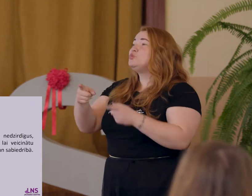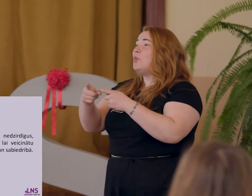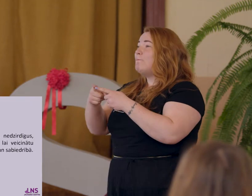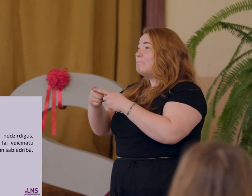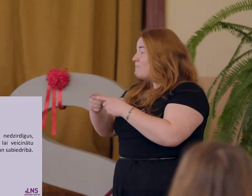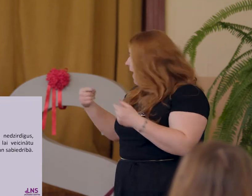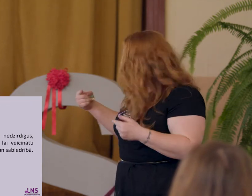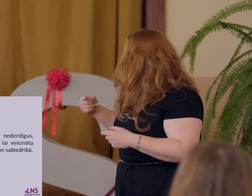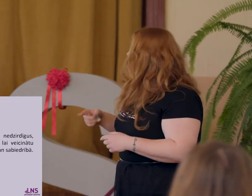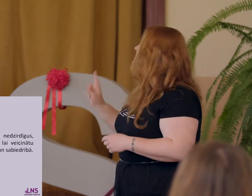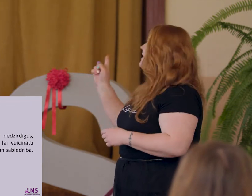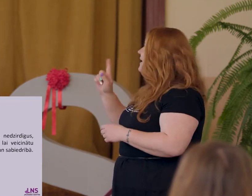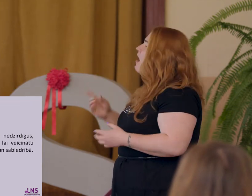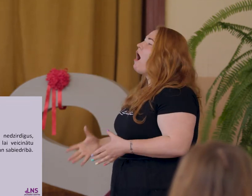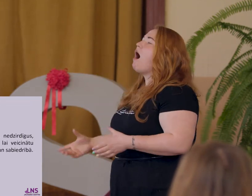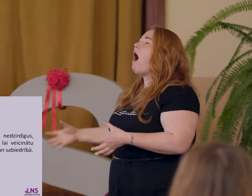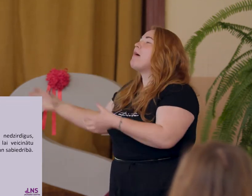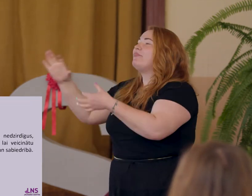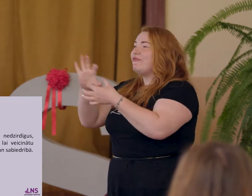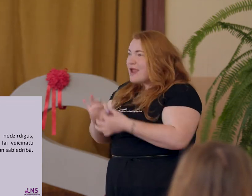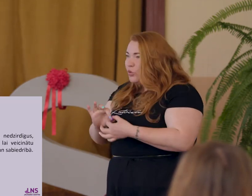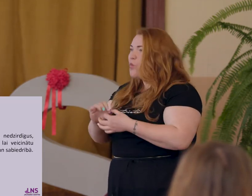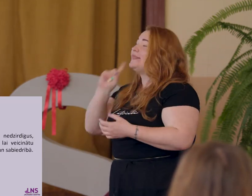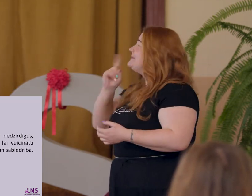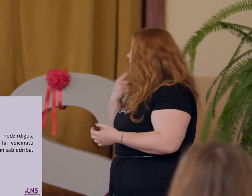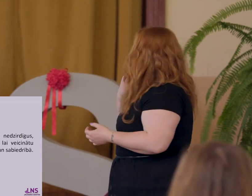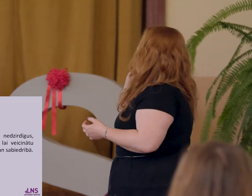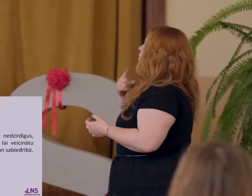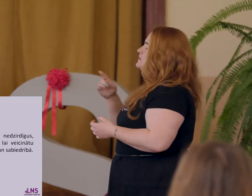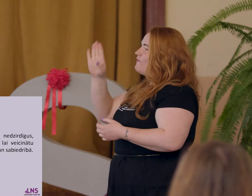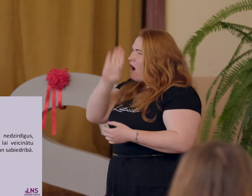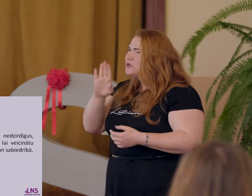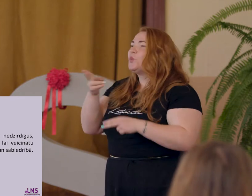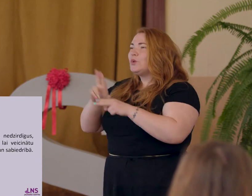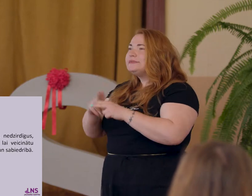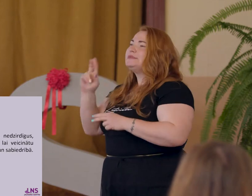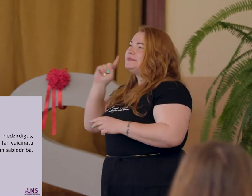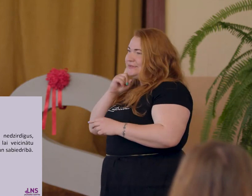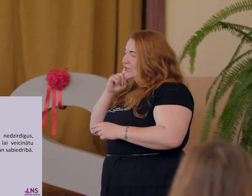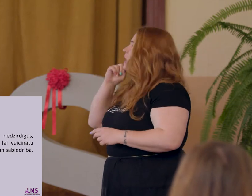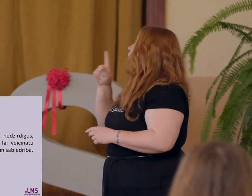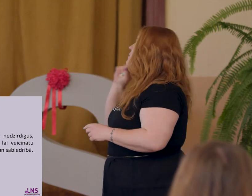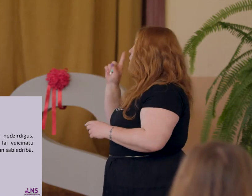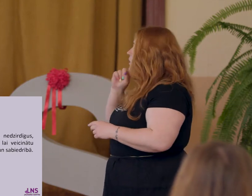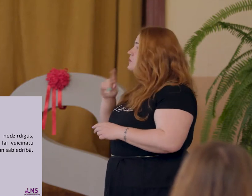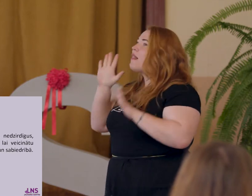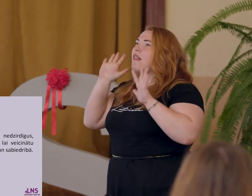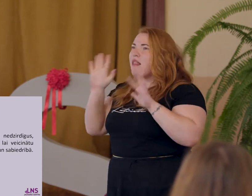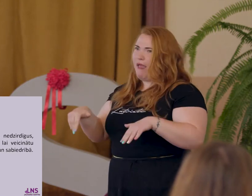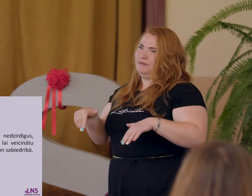pasākumi. Protams, mūsu mērķis ir apvienot nedzirdīgus, vājdzirdīgus un arī dzirdīgus